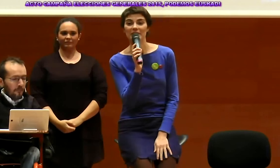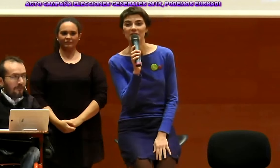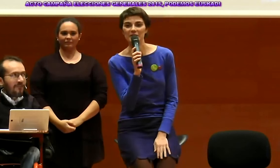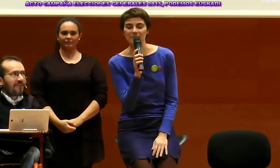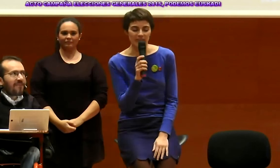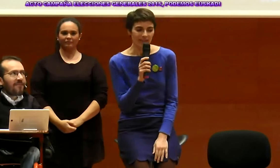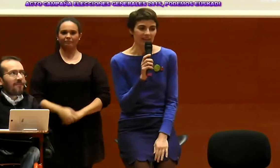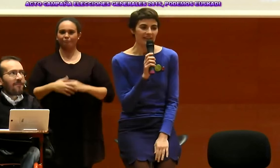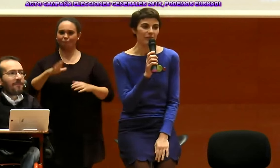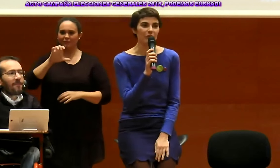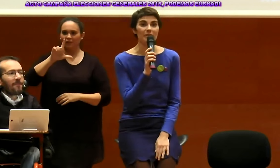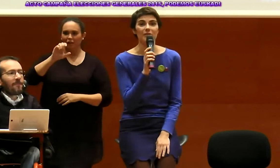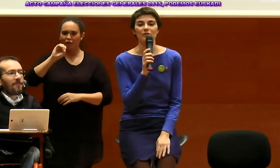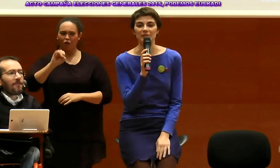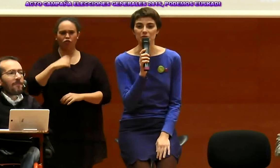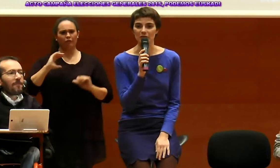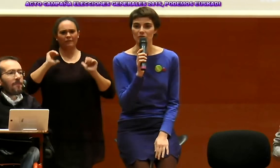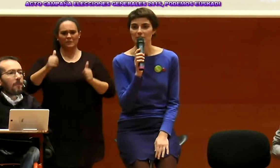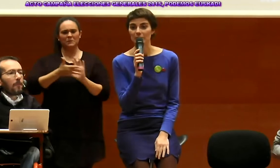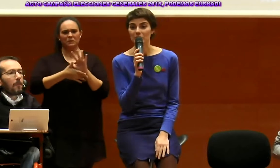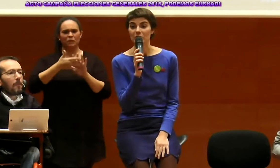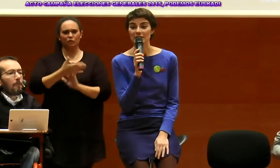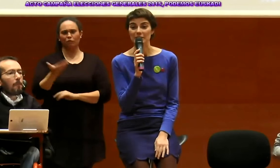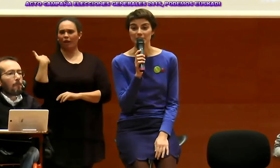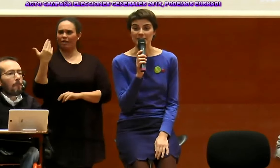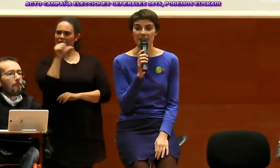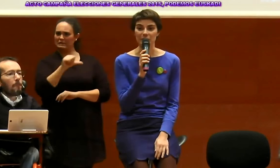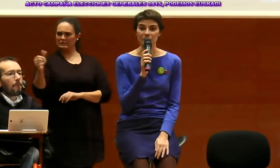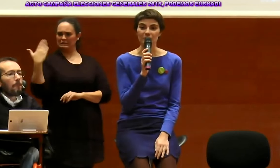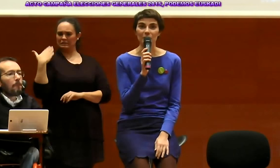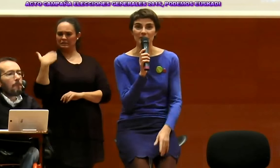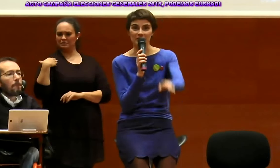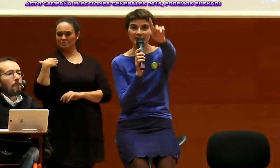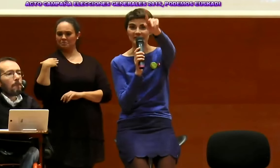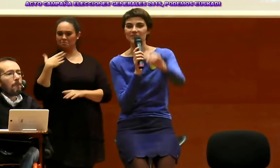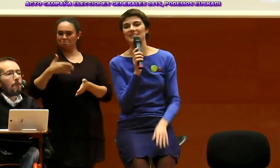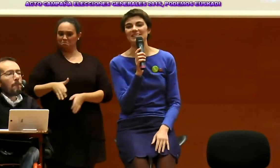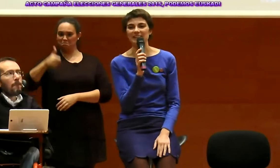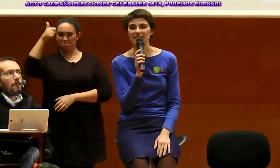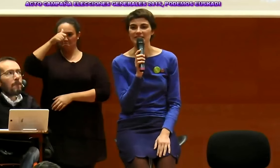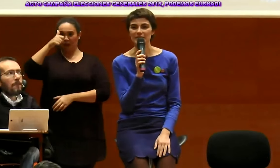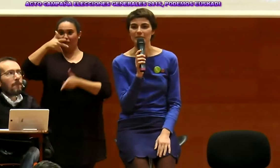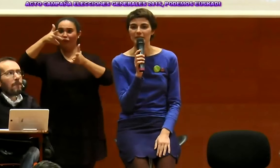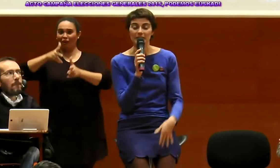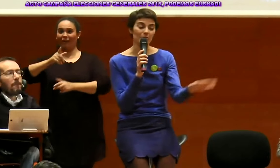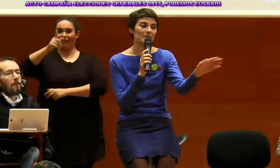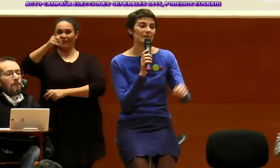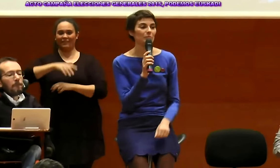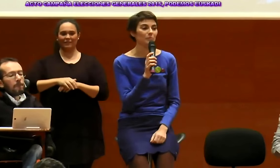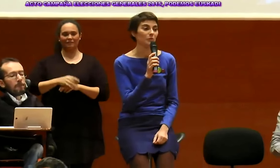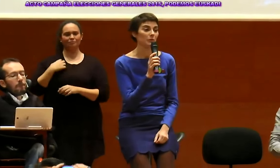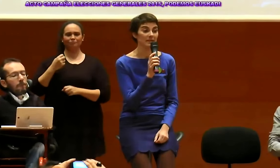Guardión, Enoy, yo quiero empezar contándoos una cosa que me pasó la semana pasada con mi hijo de 7 años, que está sentado allá arriba.